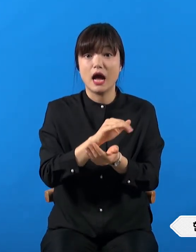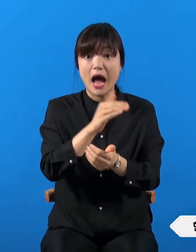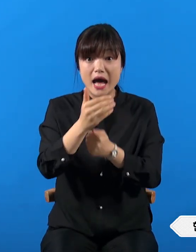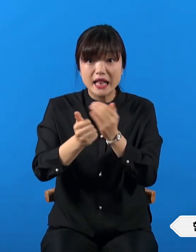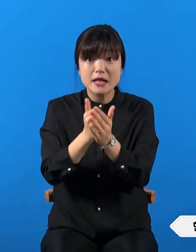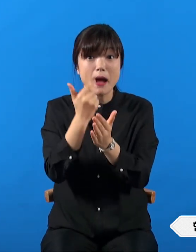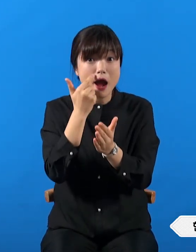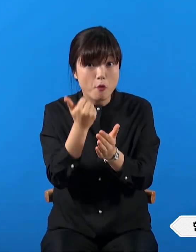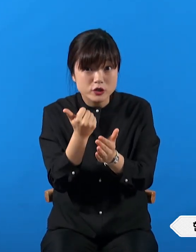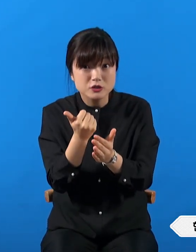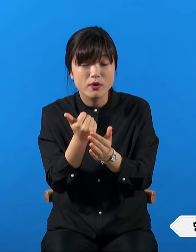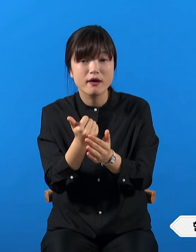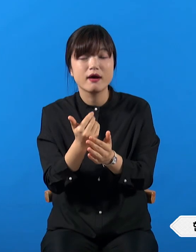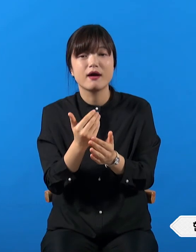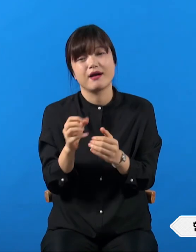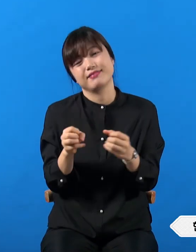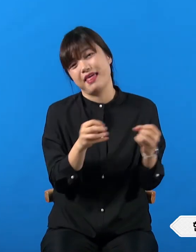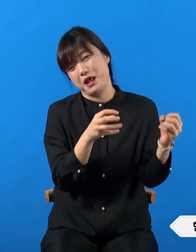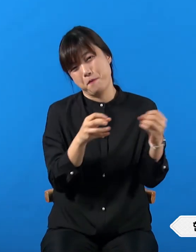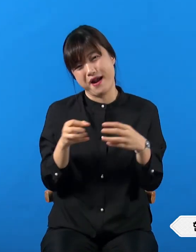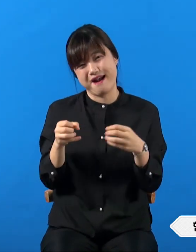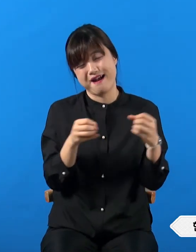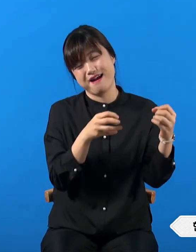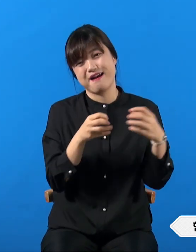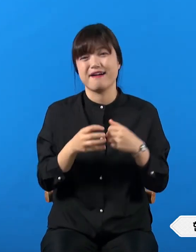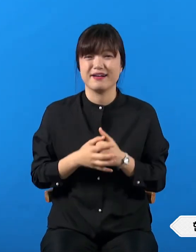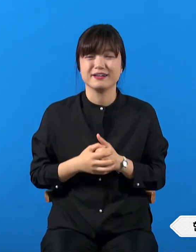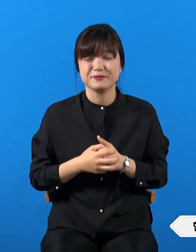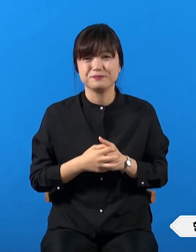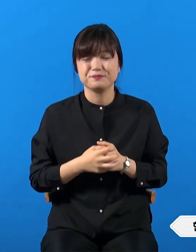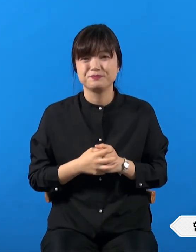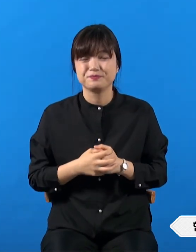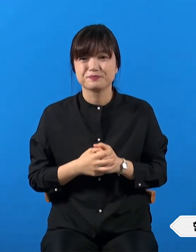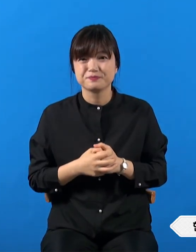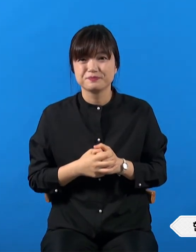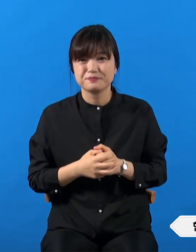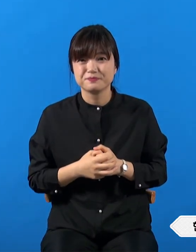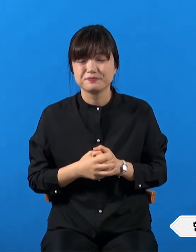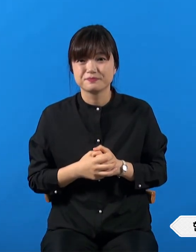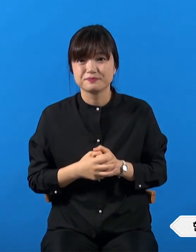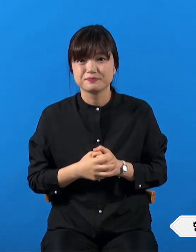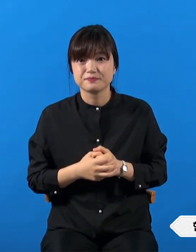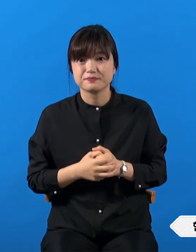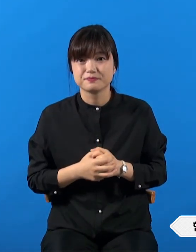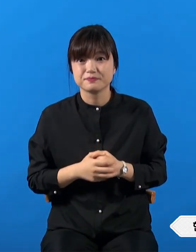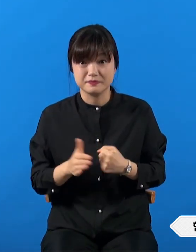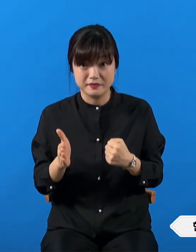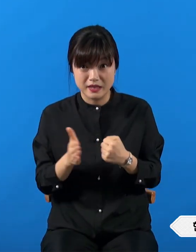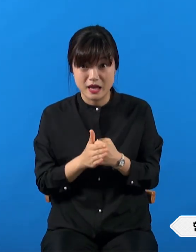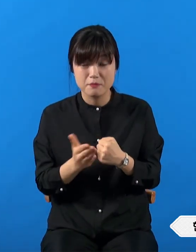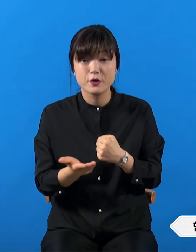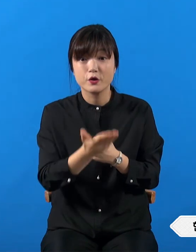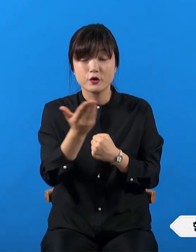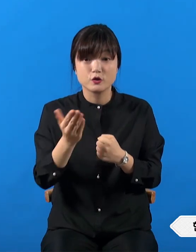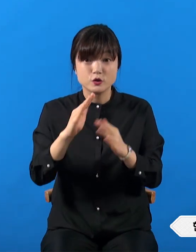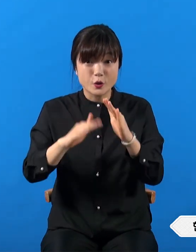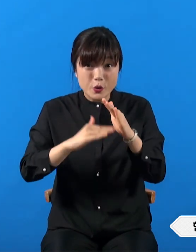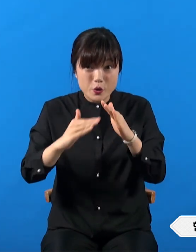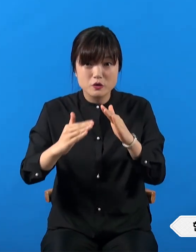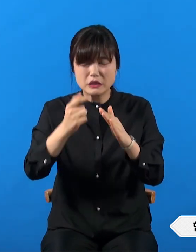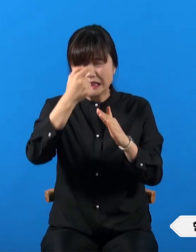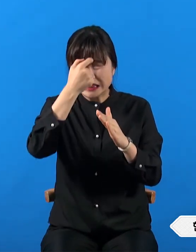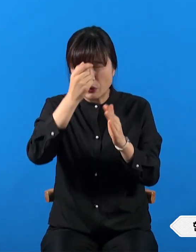하나님 아버지와 대화하는 대화입니다. 그래서 우리 VIP 여러분들